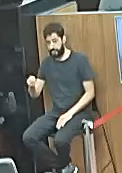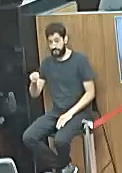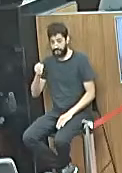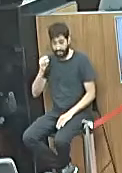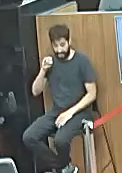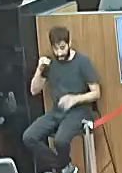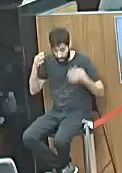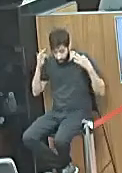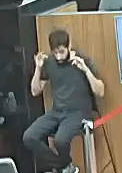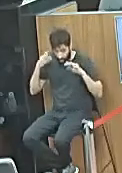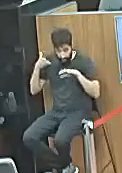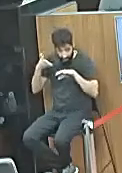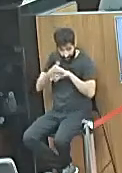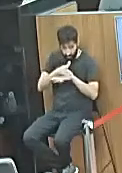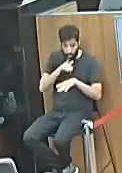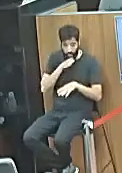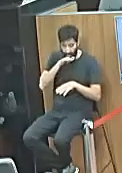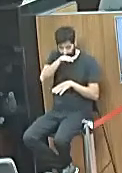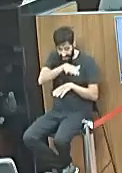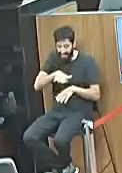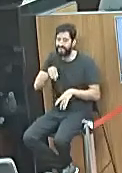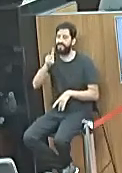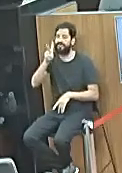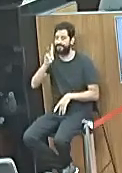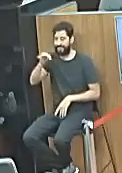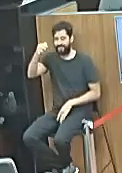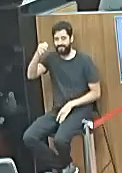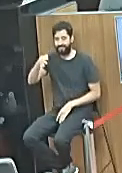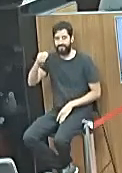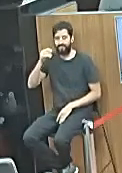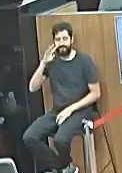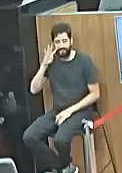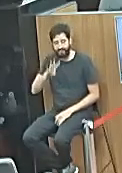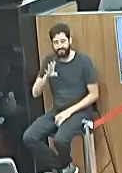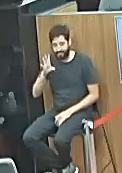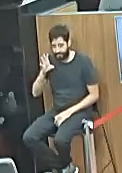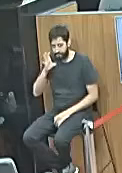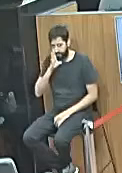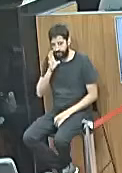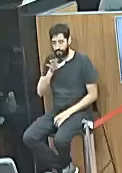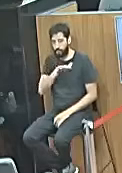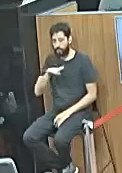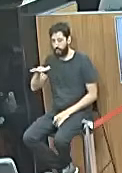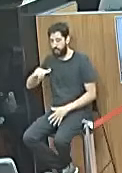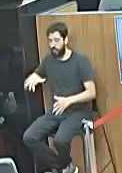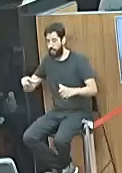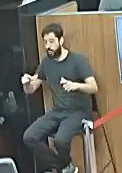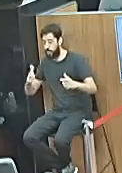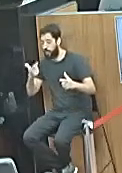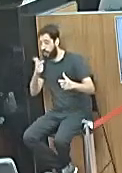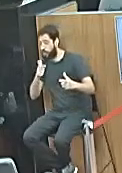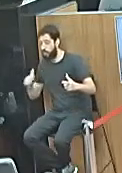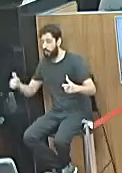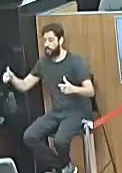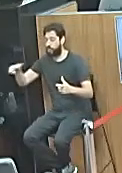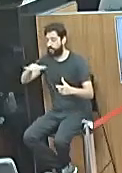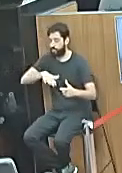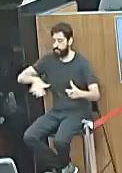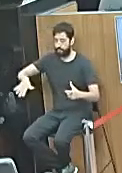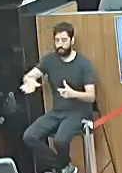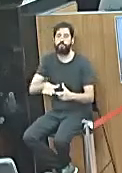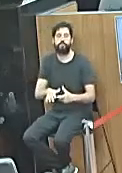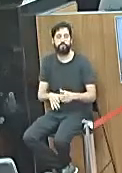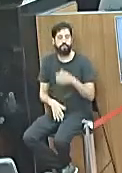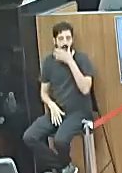conhecer o peru a sul certamente ele vai se inteirar dos outros circuitos da região dos outros patrimônios destino